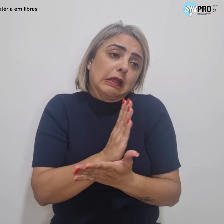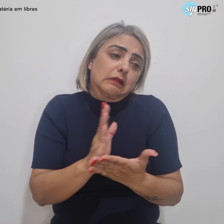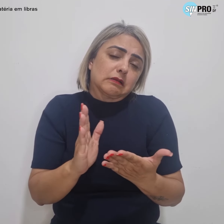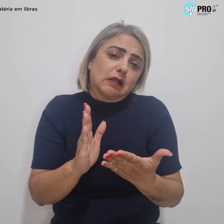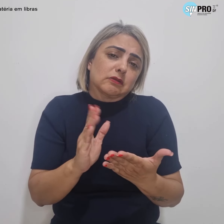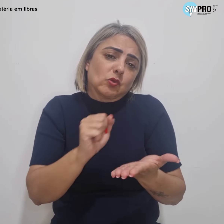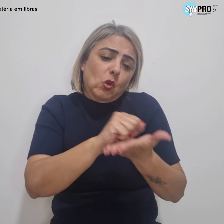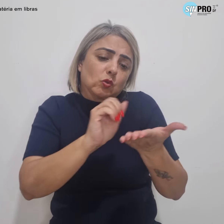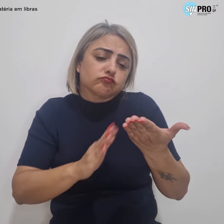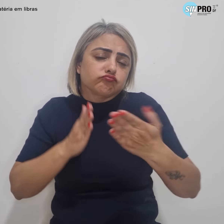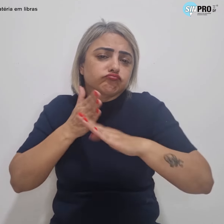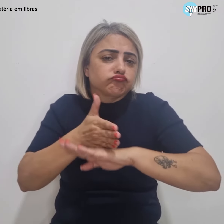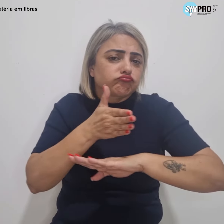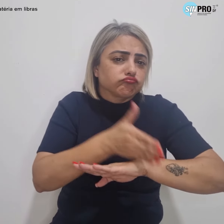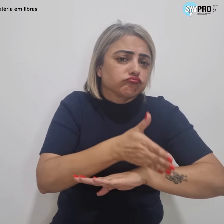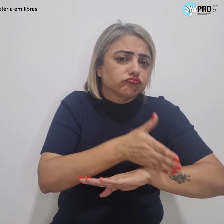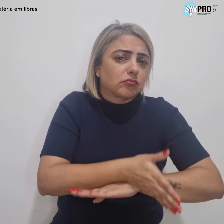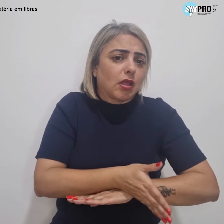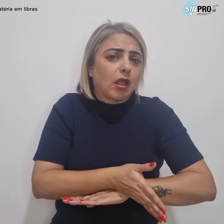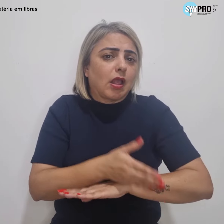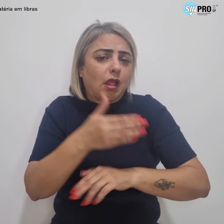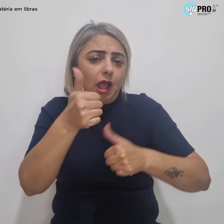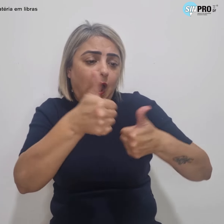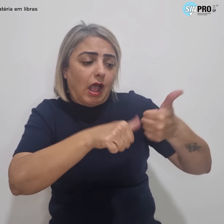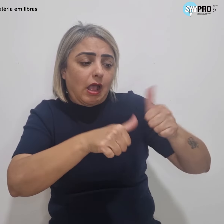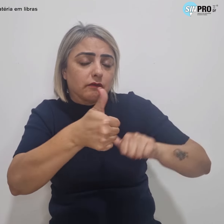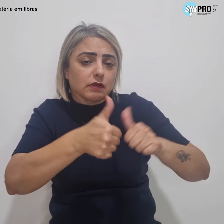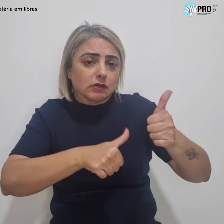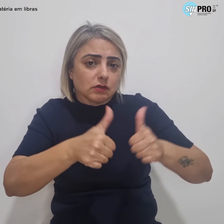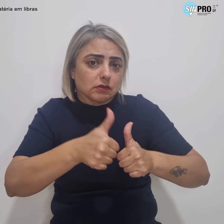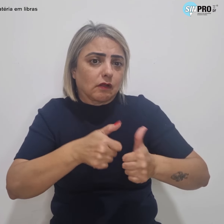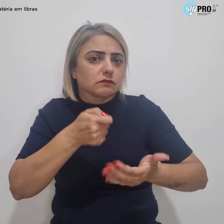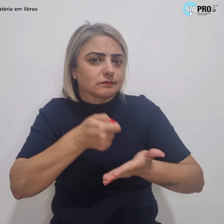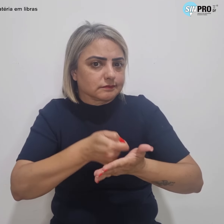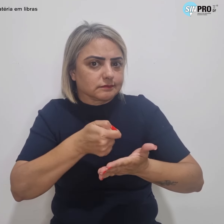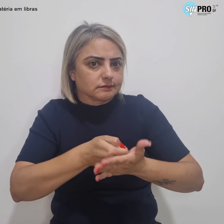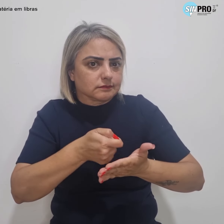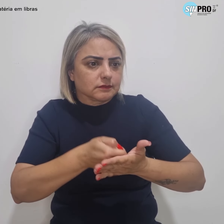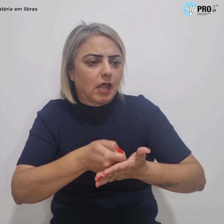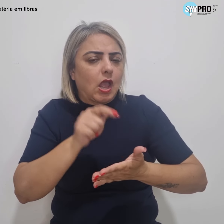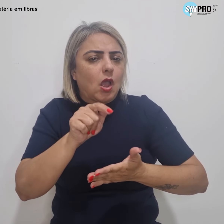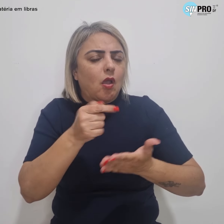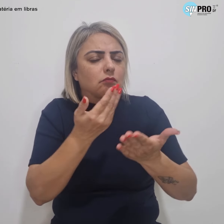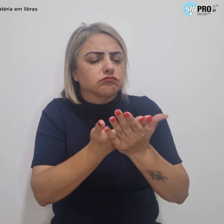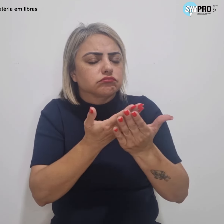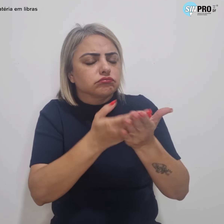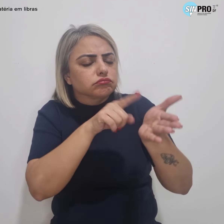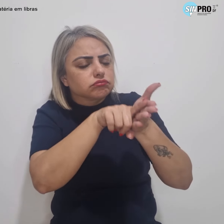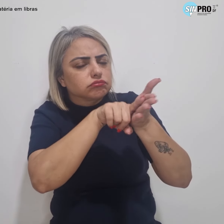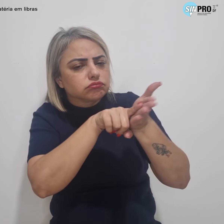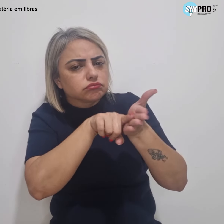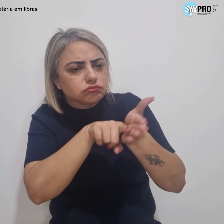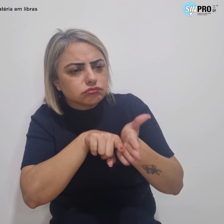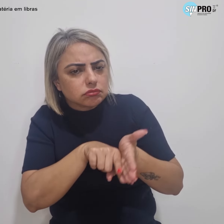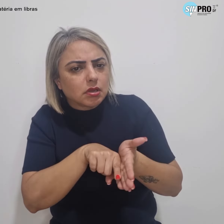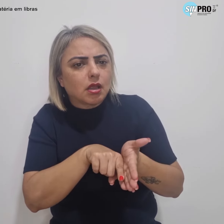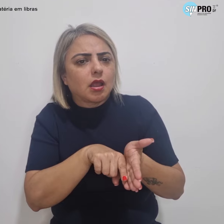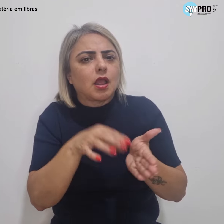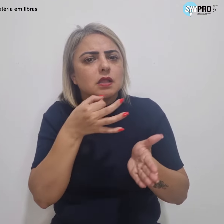intervenções tenham sido avaliadas de forma rigorosa, os estudos disponíveis sugerem que